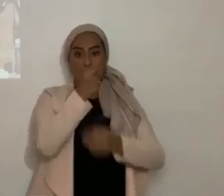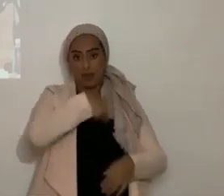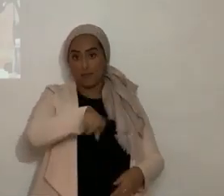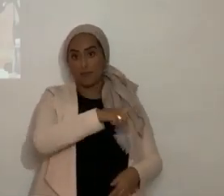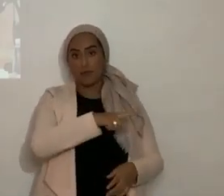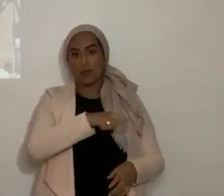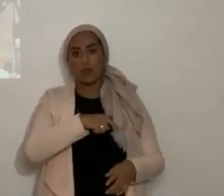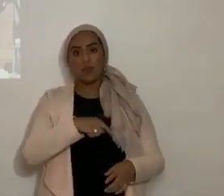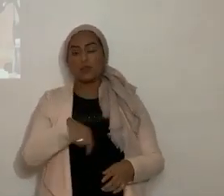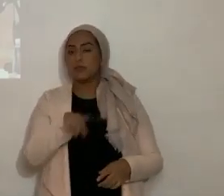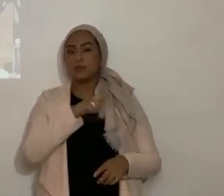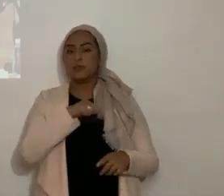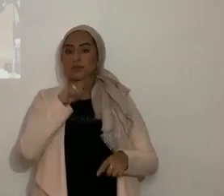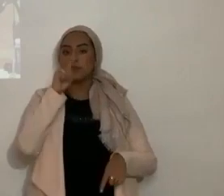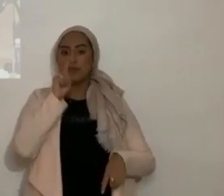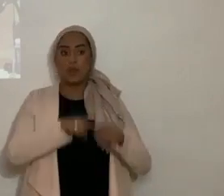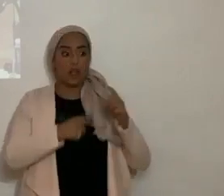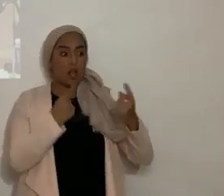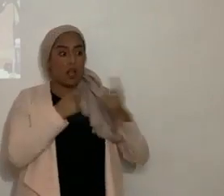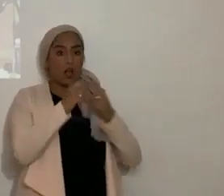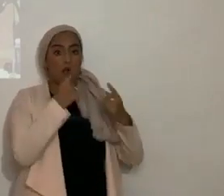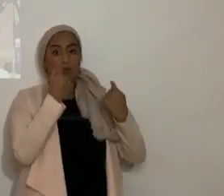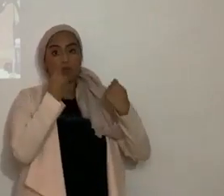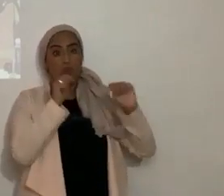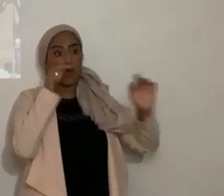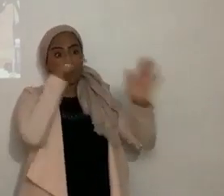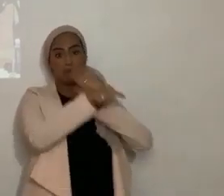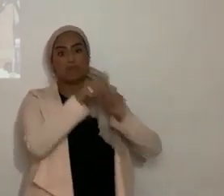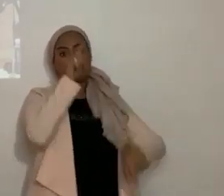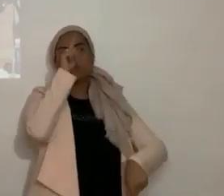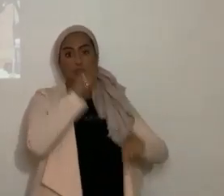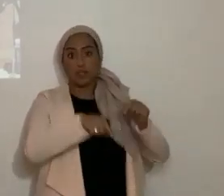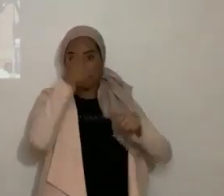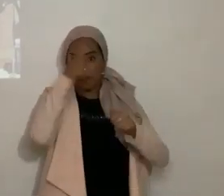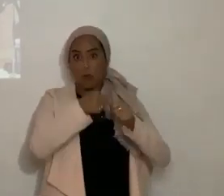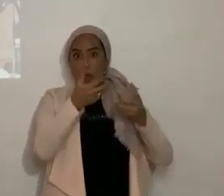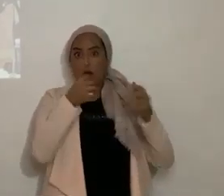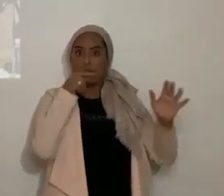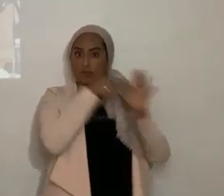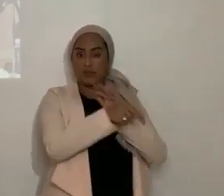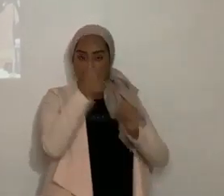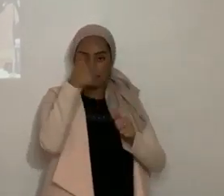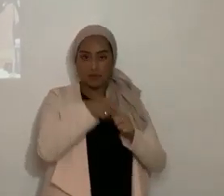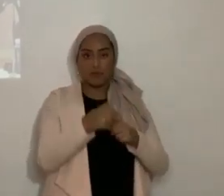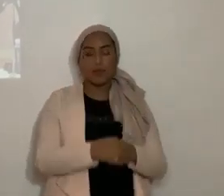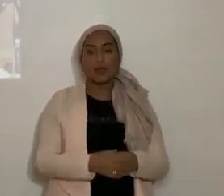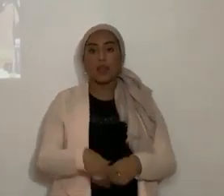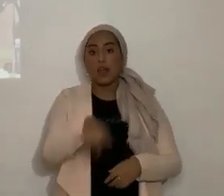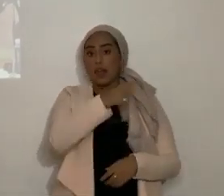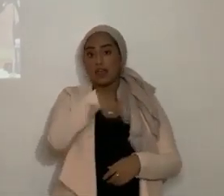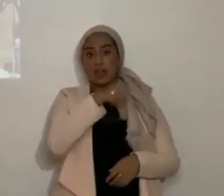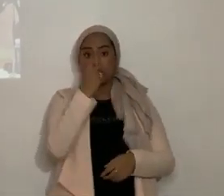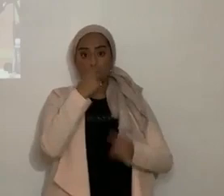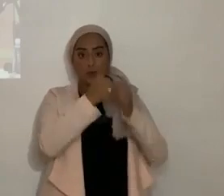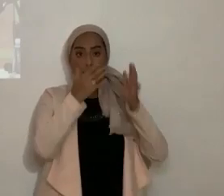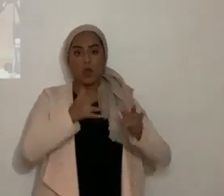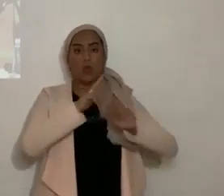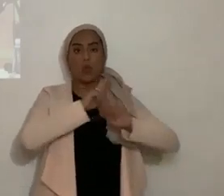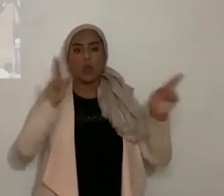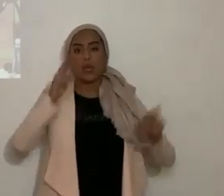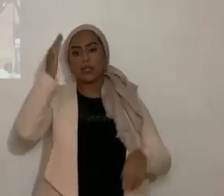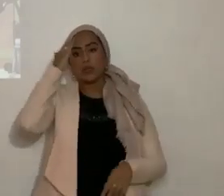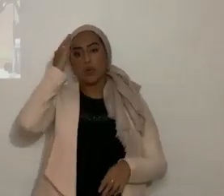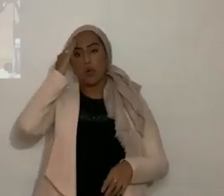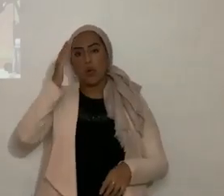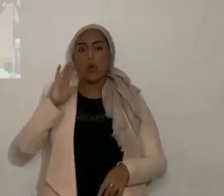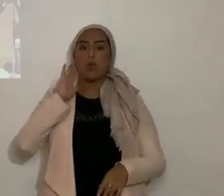No pudieron acusarlos o lograr su objetivo. Recuerden que querían matarlos. Ellos ya sabían que